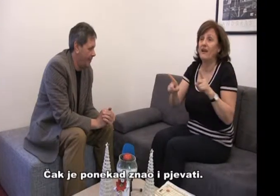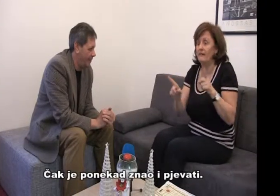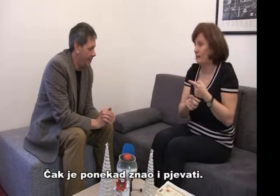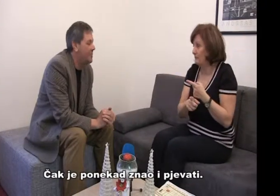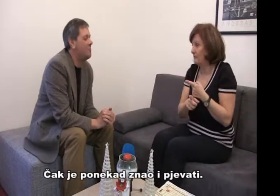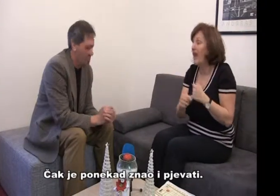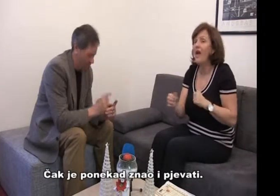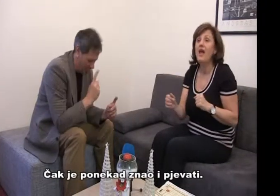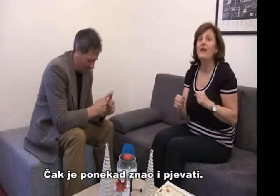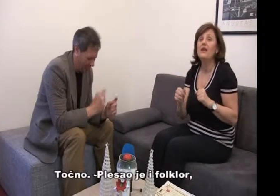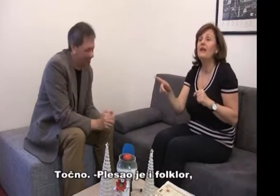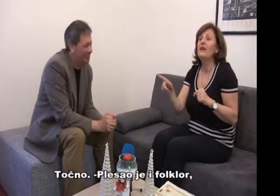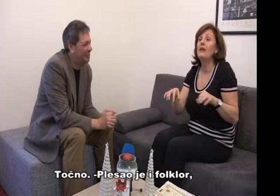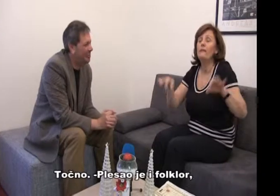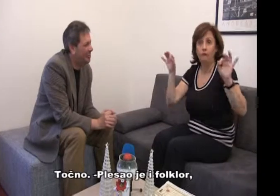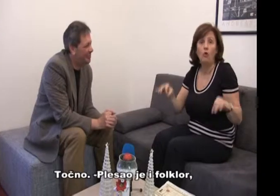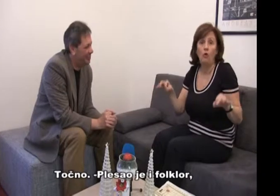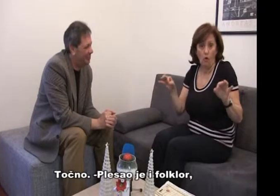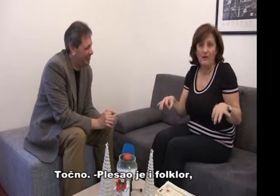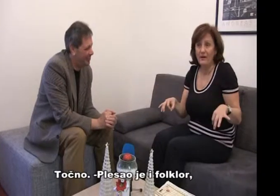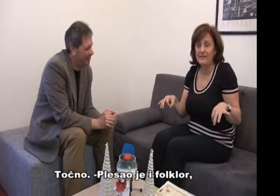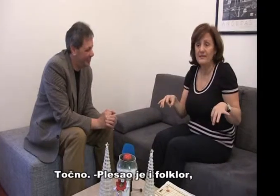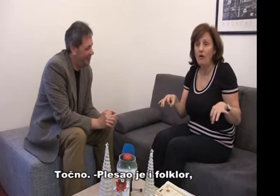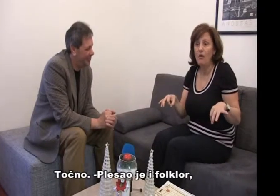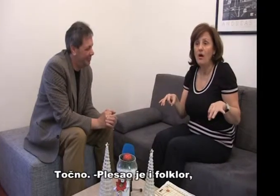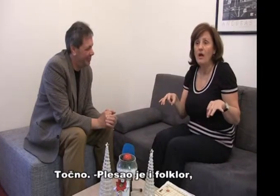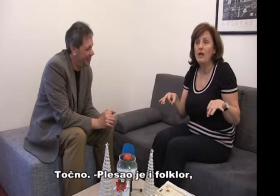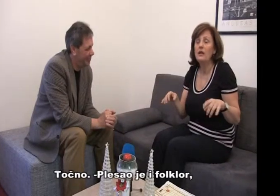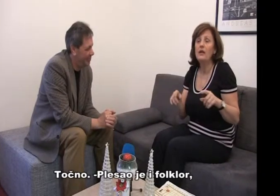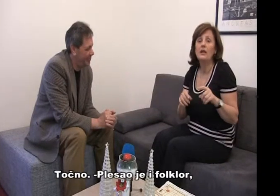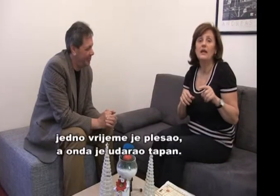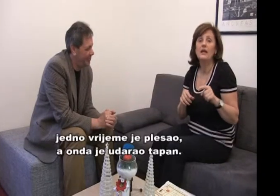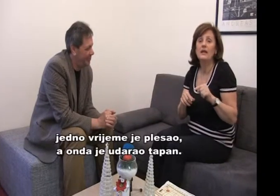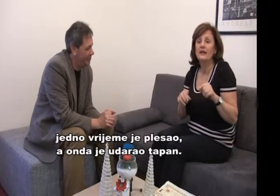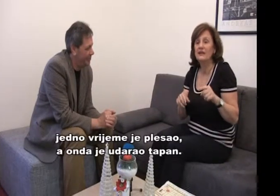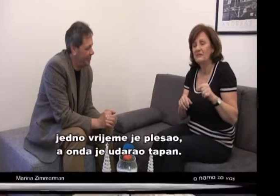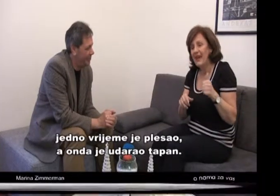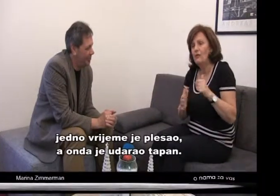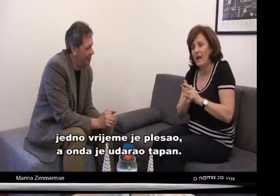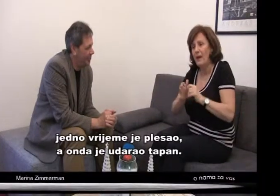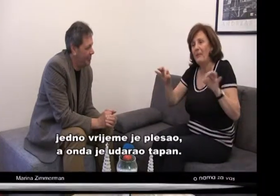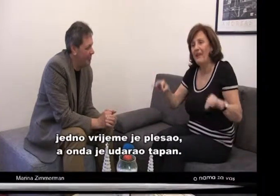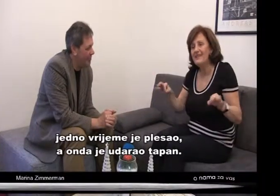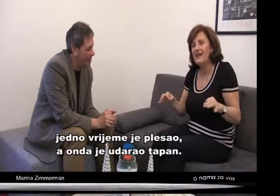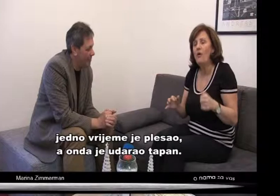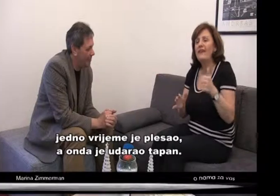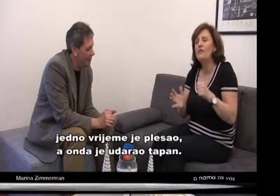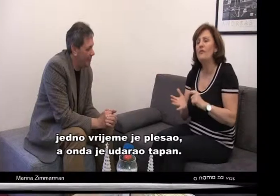pjevati. Točno. I folklor je plesao. I jedno vrijeme je plesao, a jedno